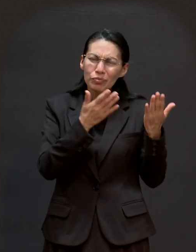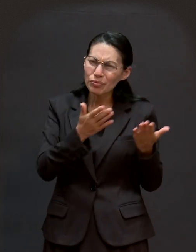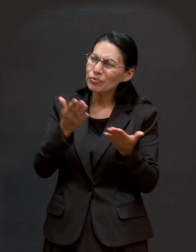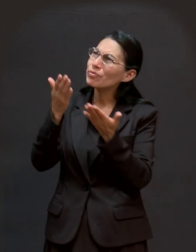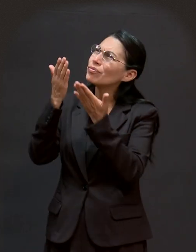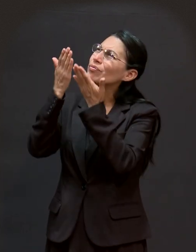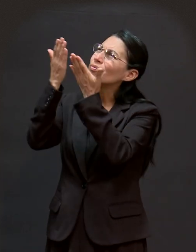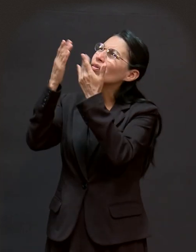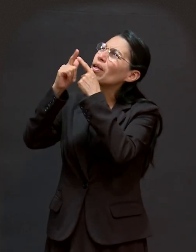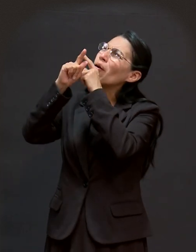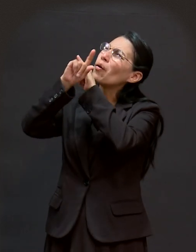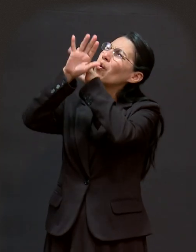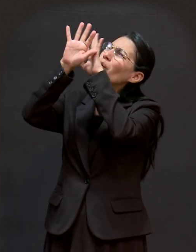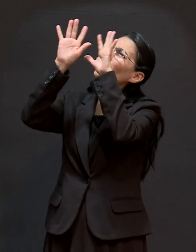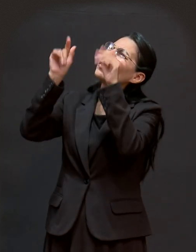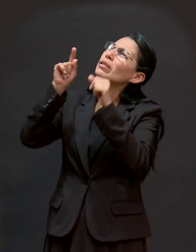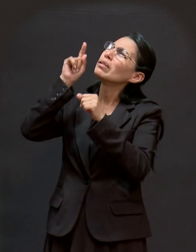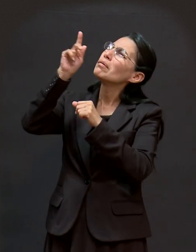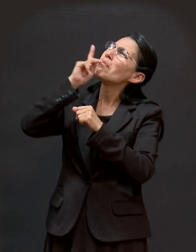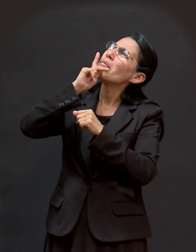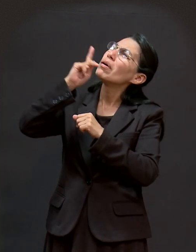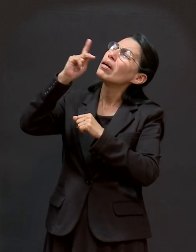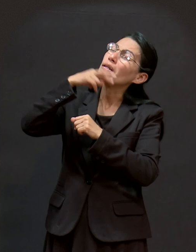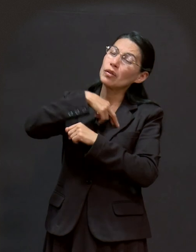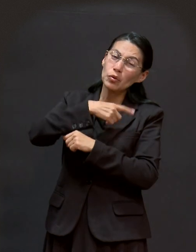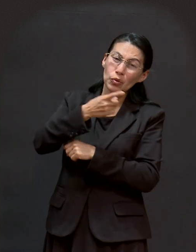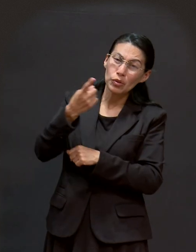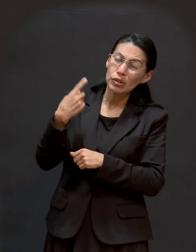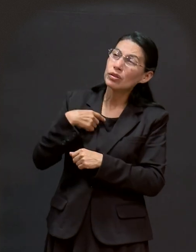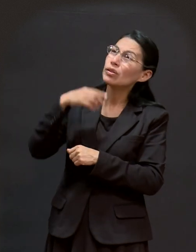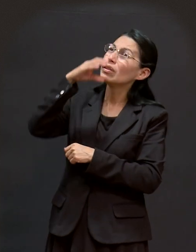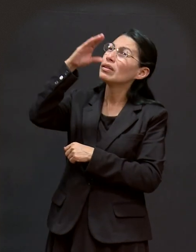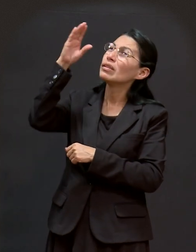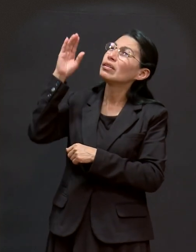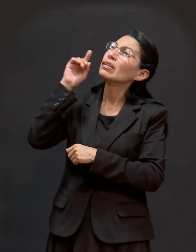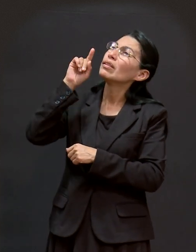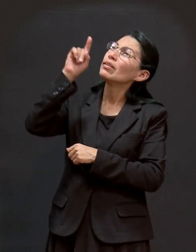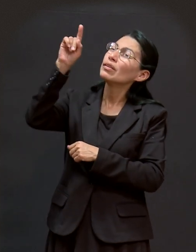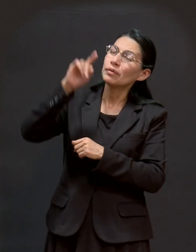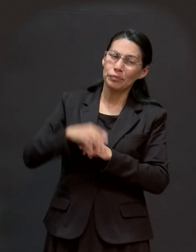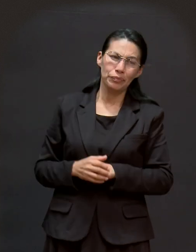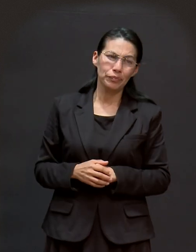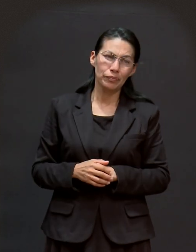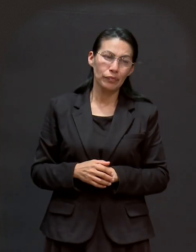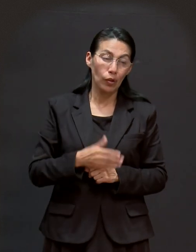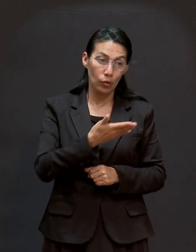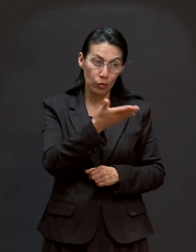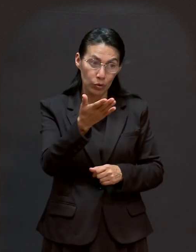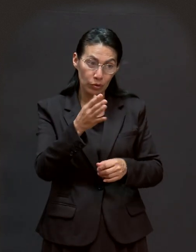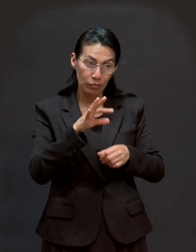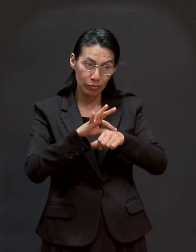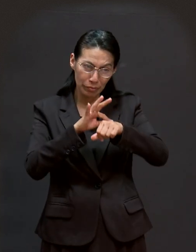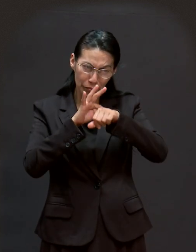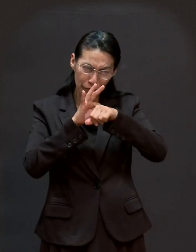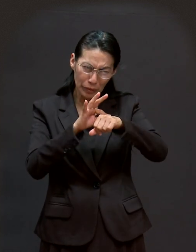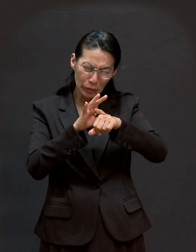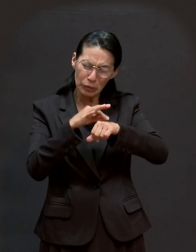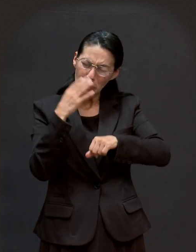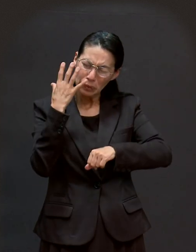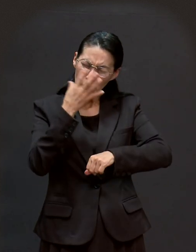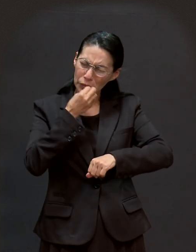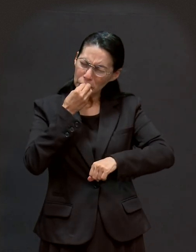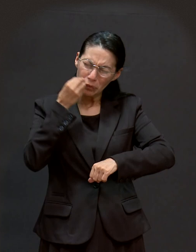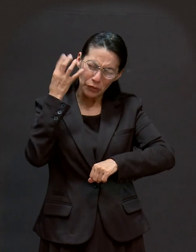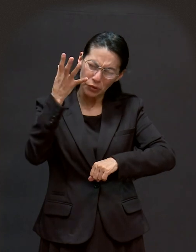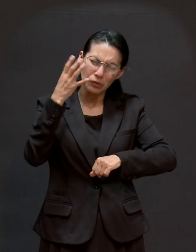el dios de lo imposible padre nuestro que está en los cielos todas sus experiencias